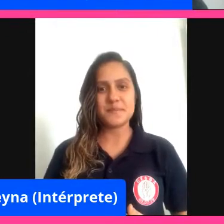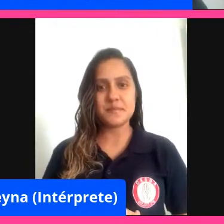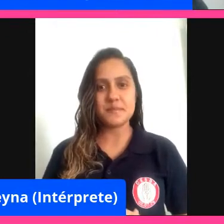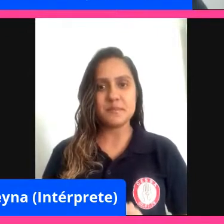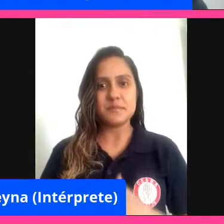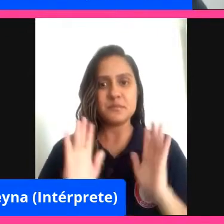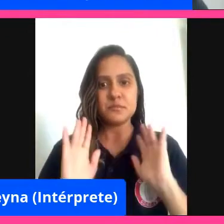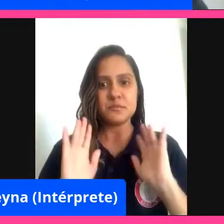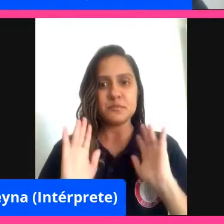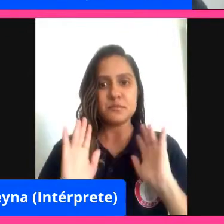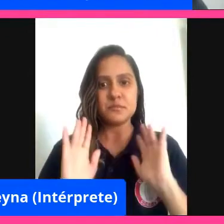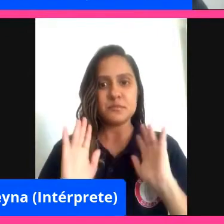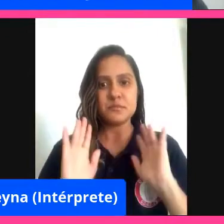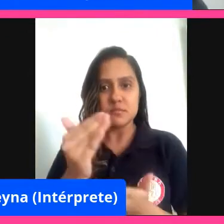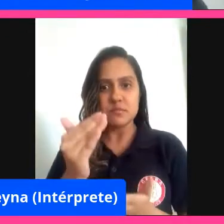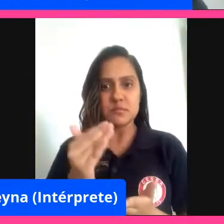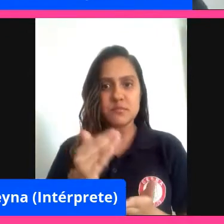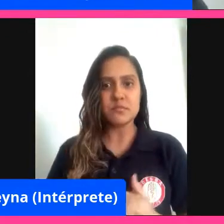Já, meu sobrinho.